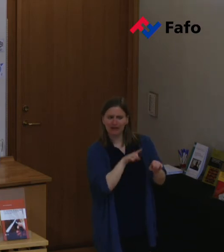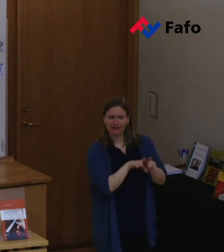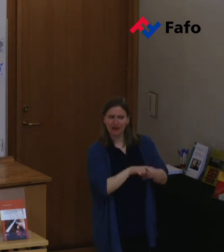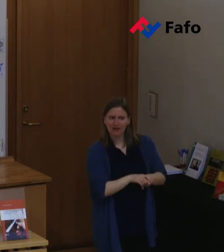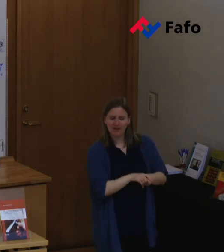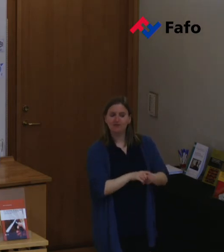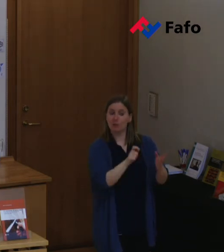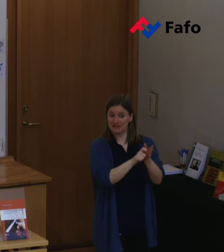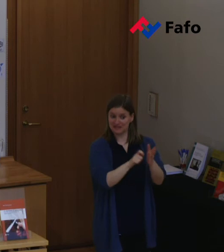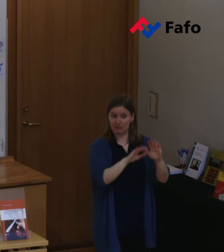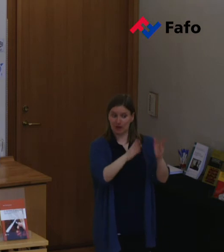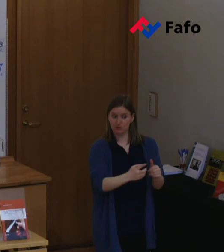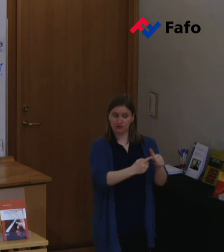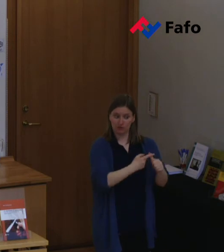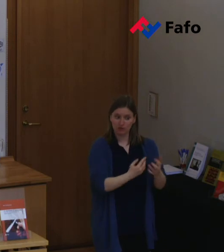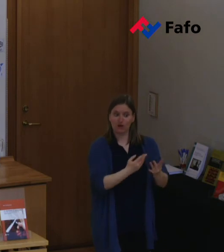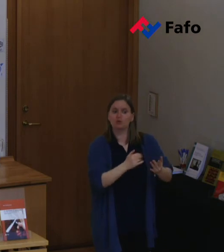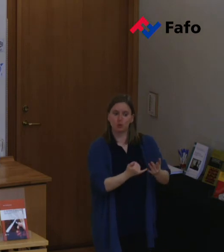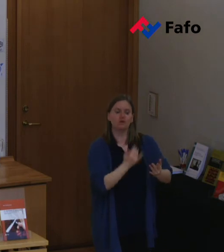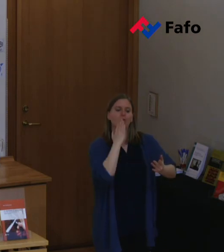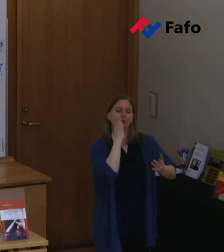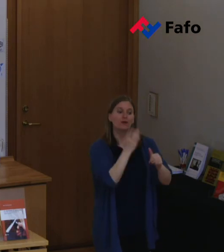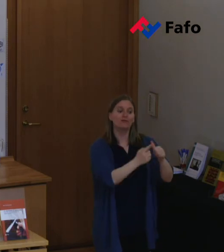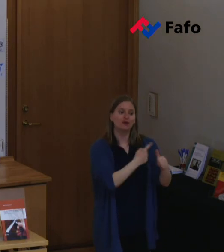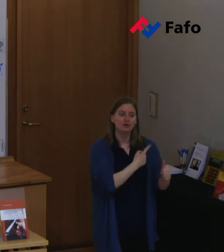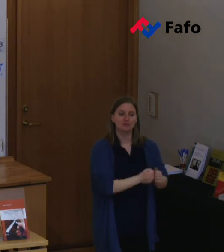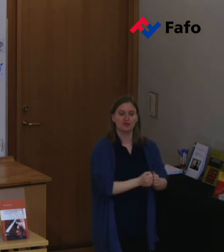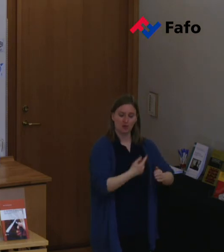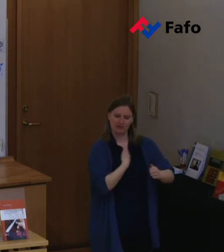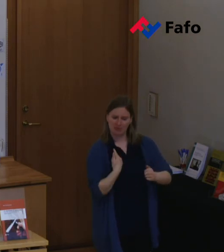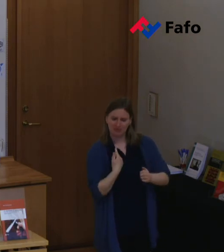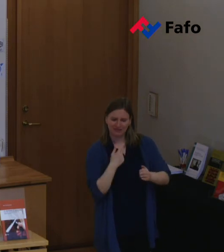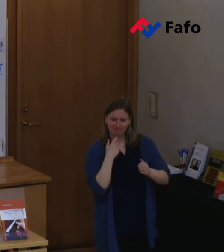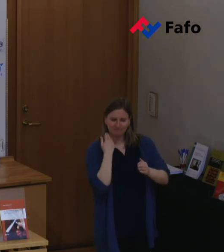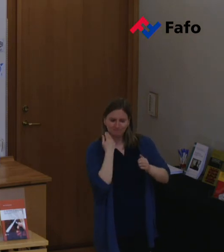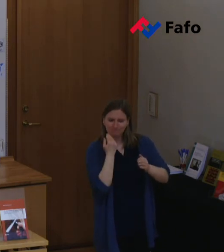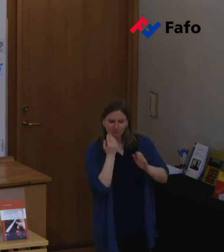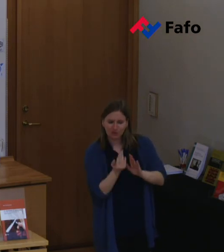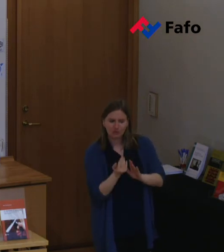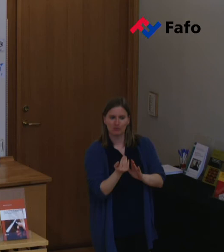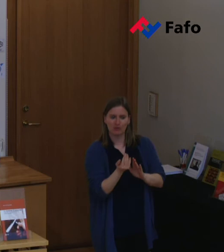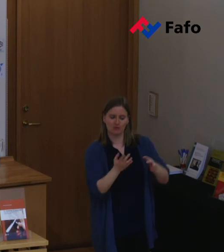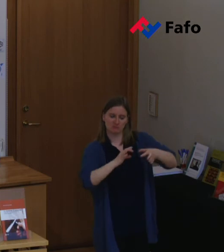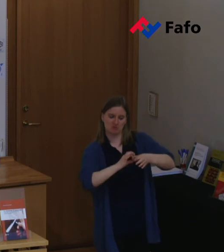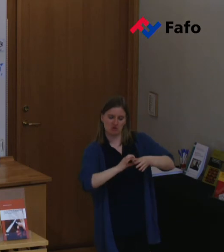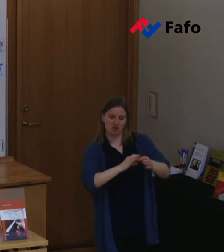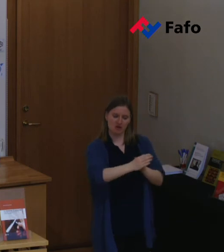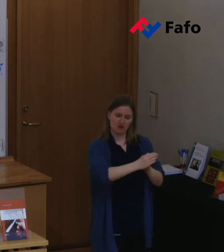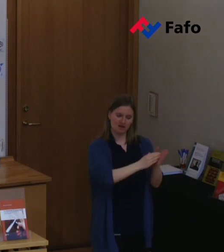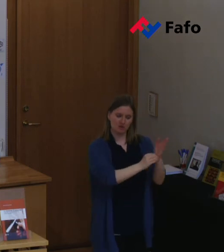first nettopp bolig først. Og jeg tenker at vi må være varsomme med å koble for tett resultatene på en